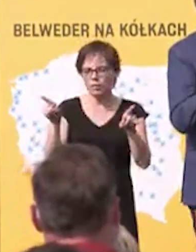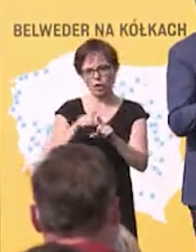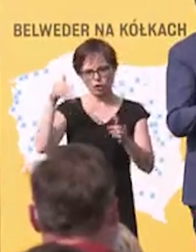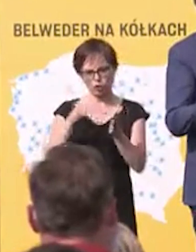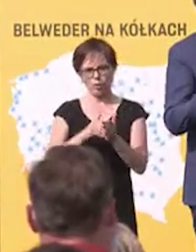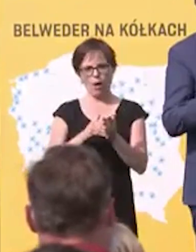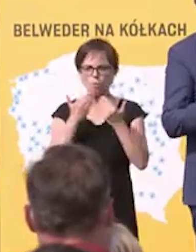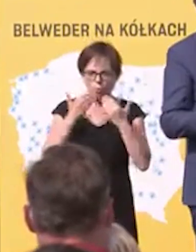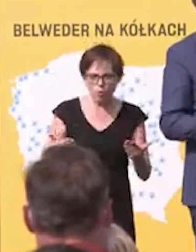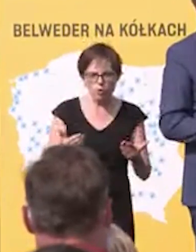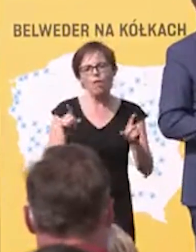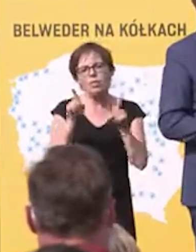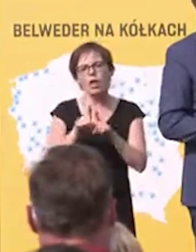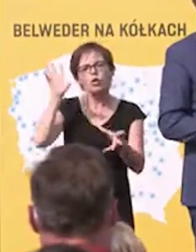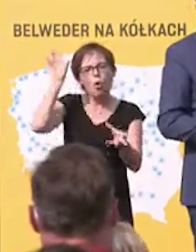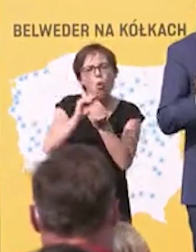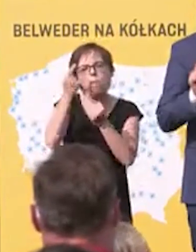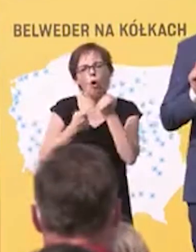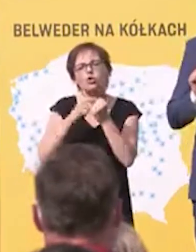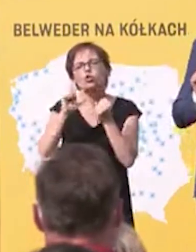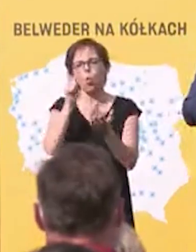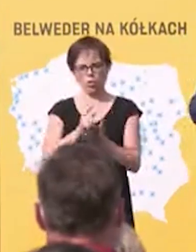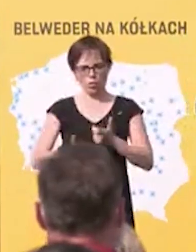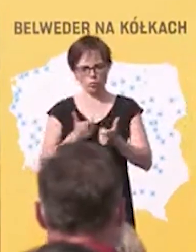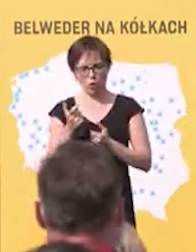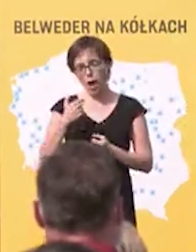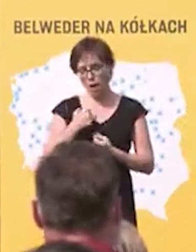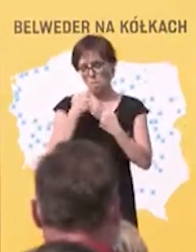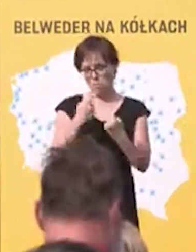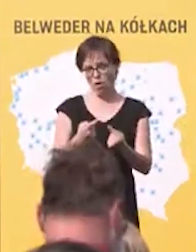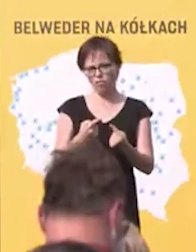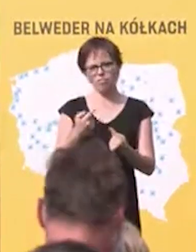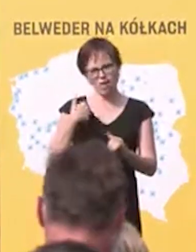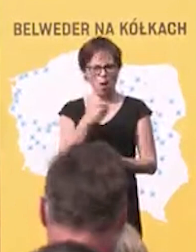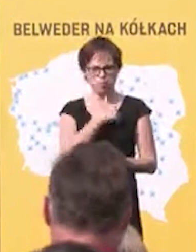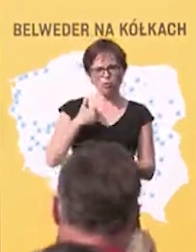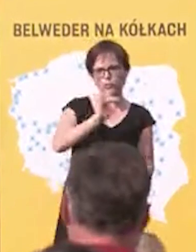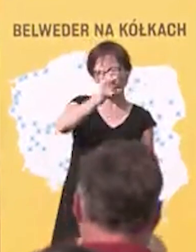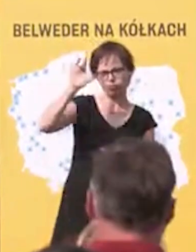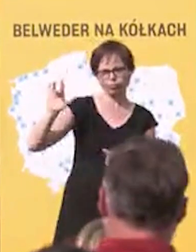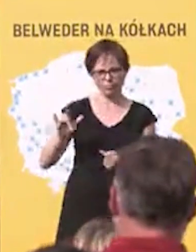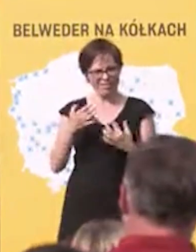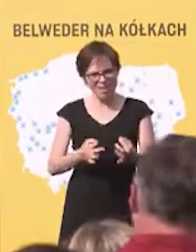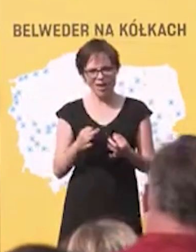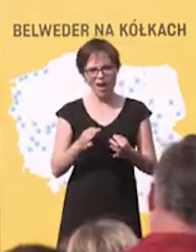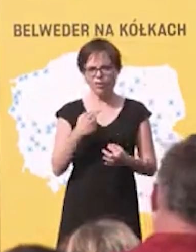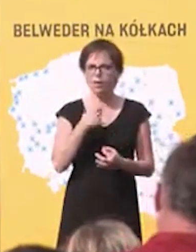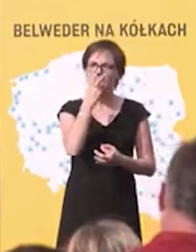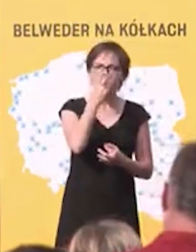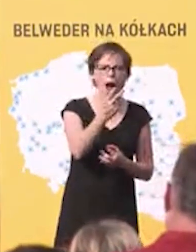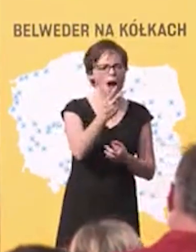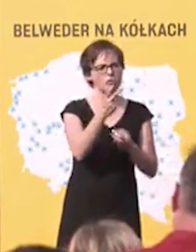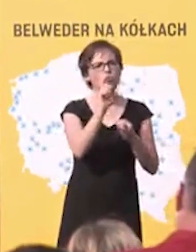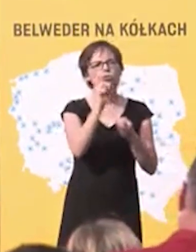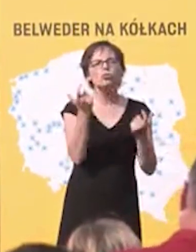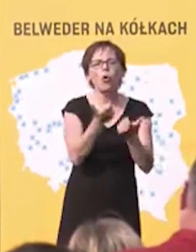żebyśmy policzyli to wszystko, co zrobiliśmy. A ja powiem wam, że jeżdżąc po Polsce teraz i patrząc na to, co się